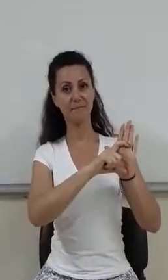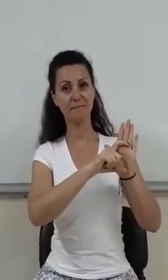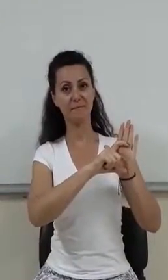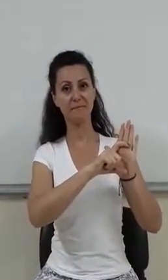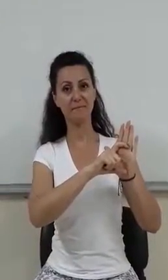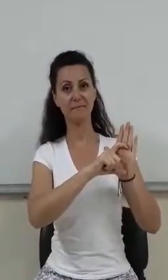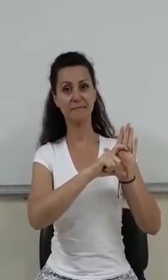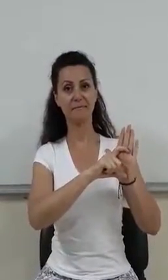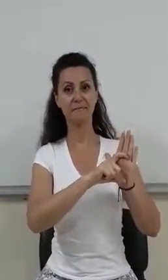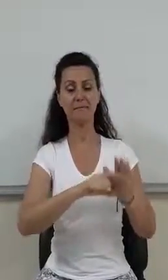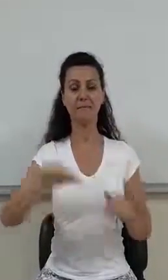geçti,